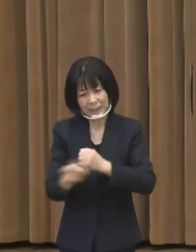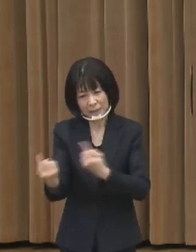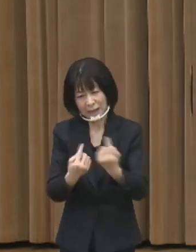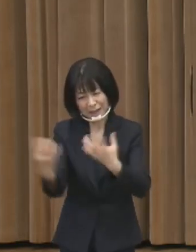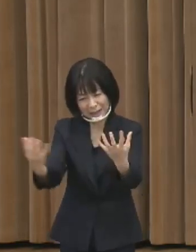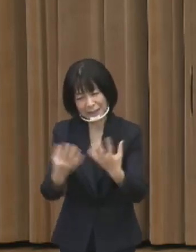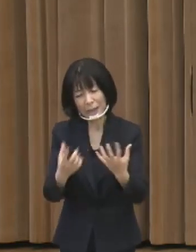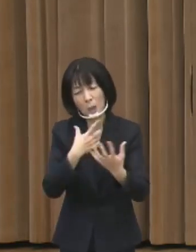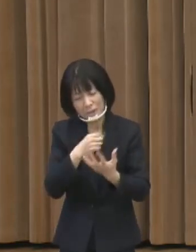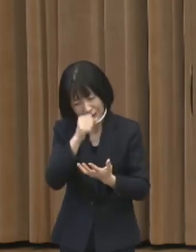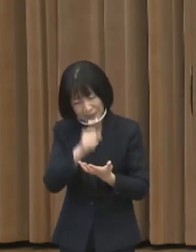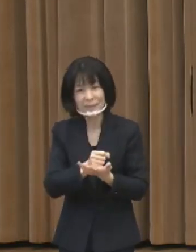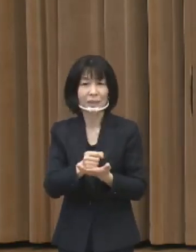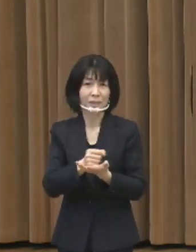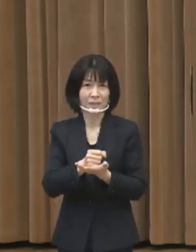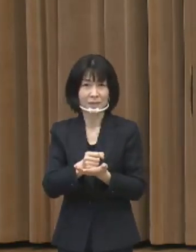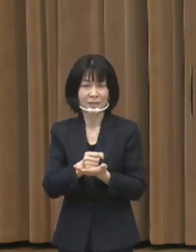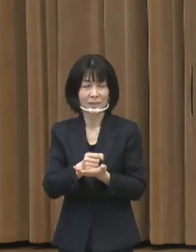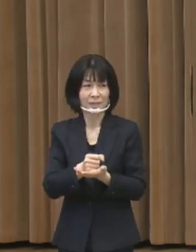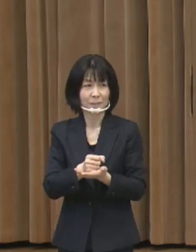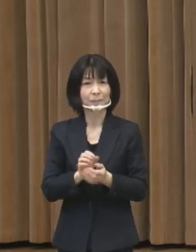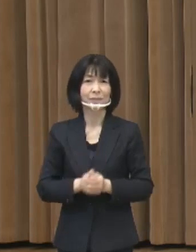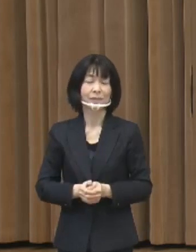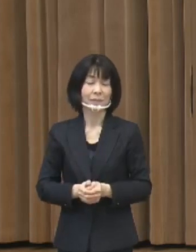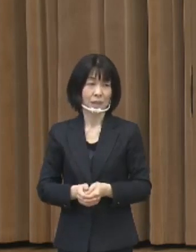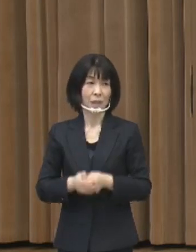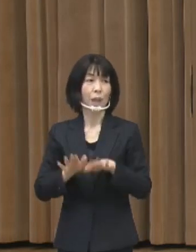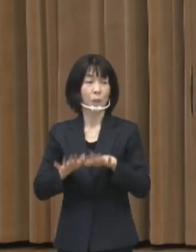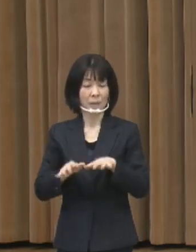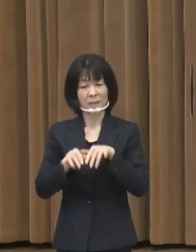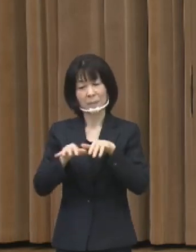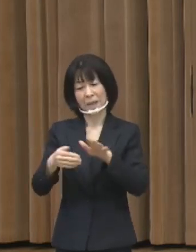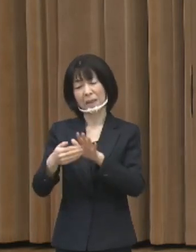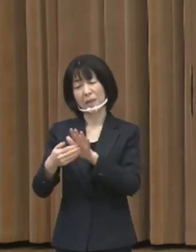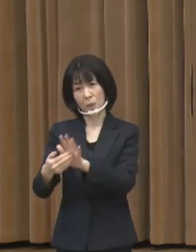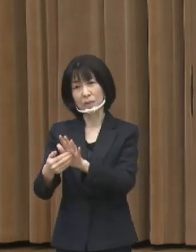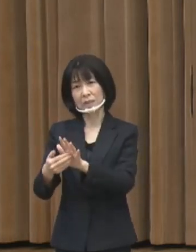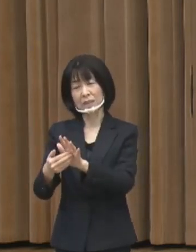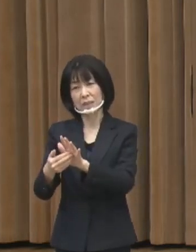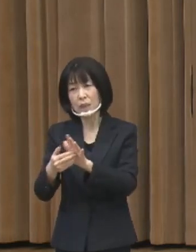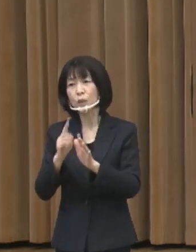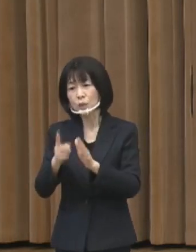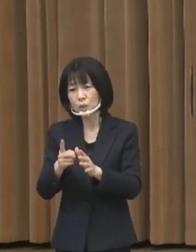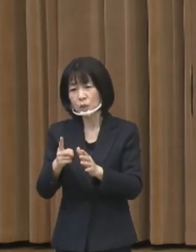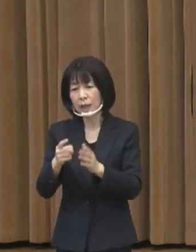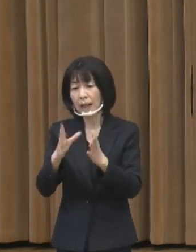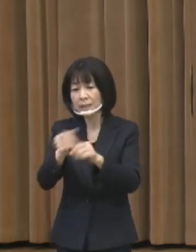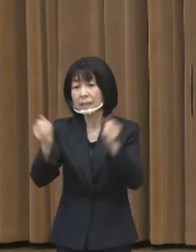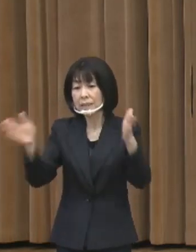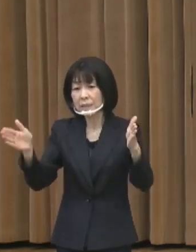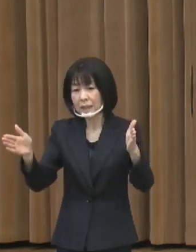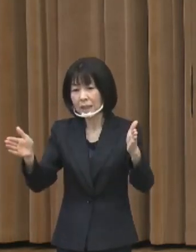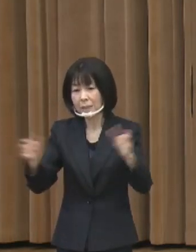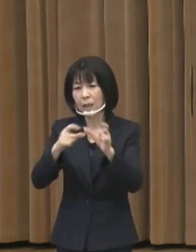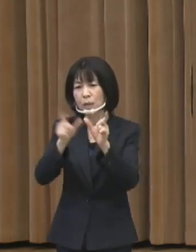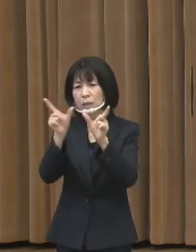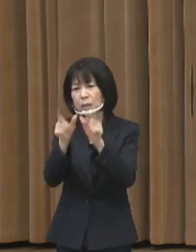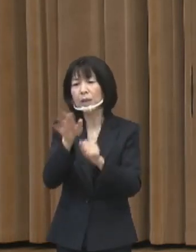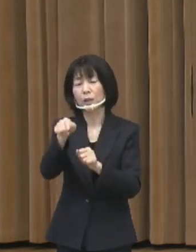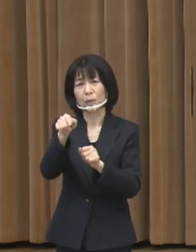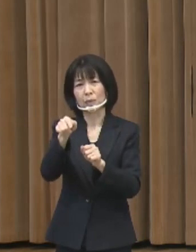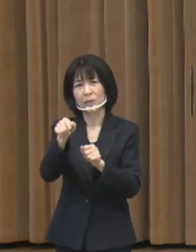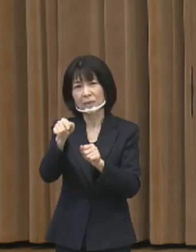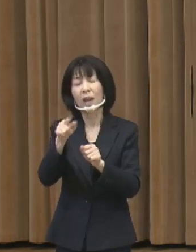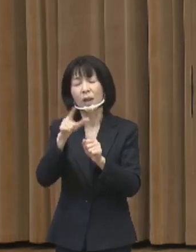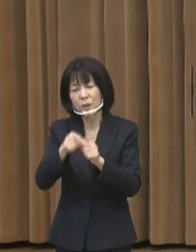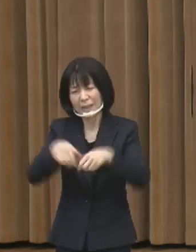というチャンスであると思うんですけれども、今回またまん延防止措置がゴールデンウィークまで含めて適用されるということで、もろ手を挙